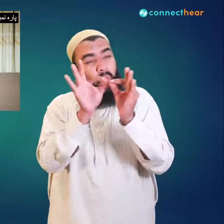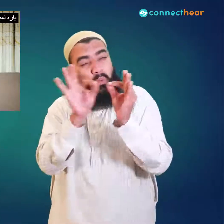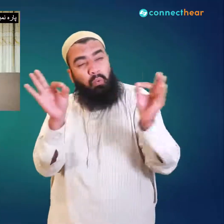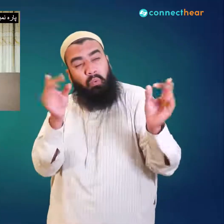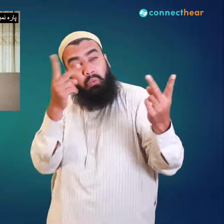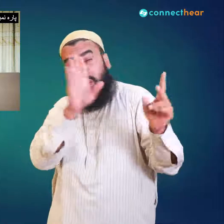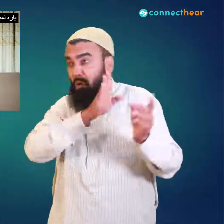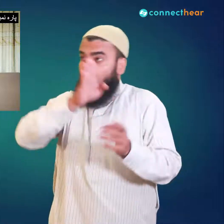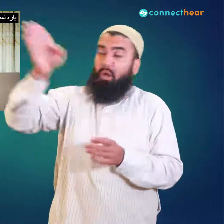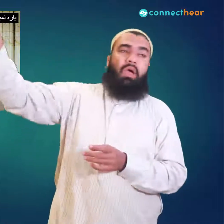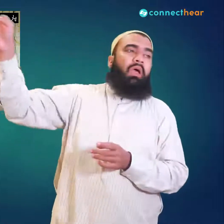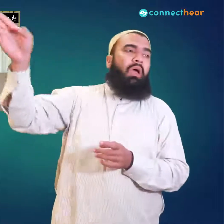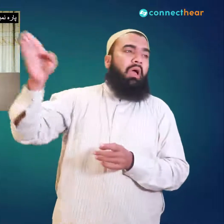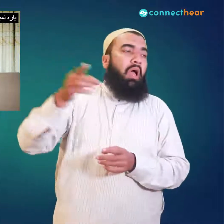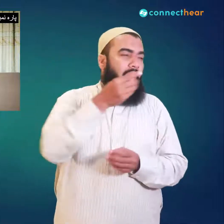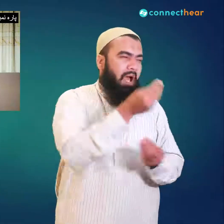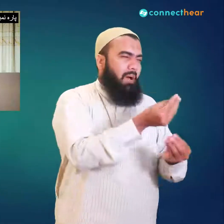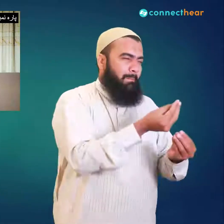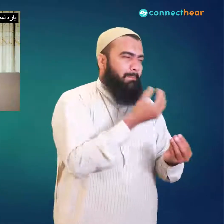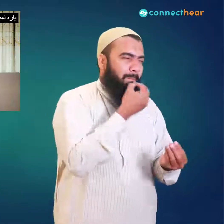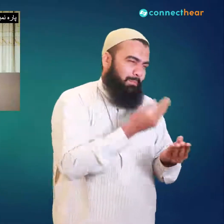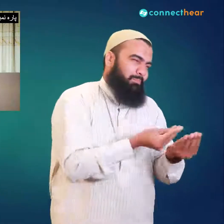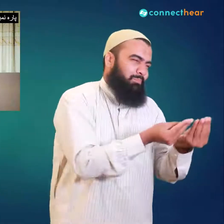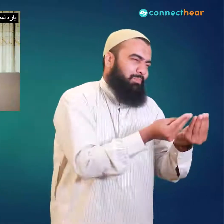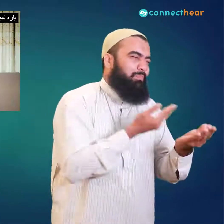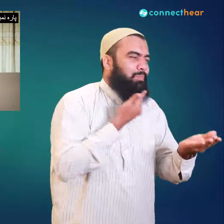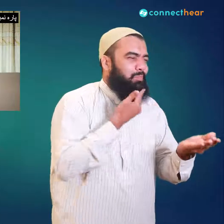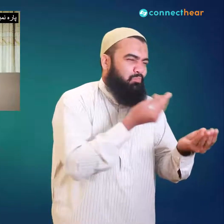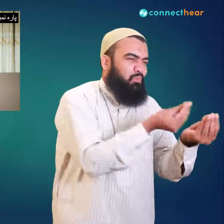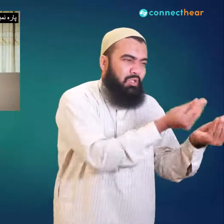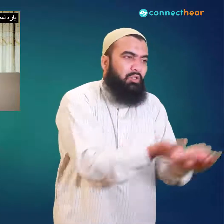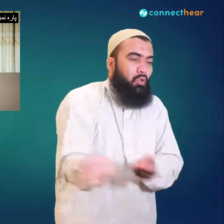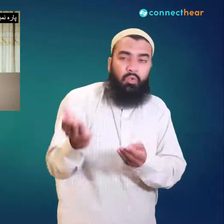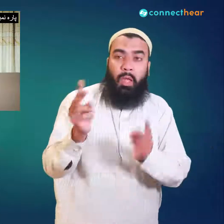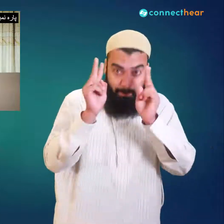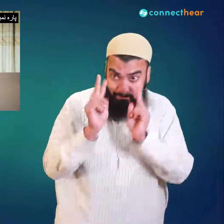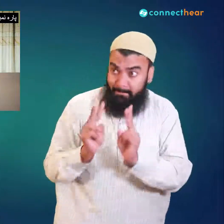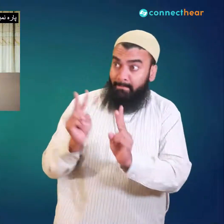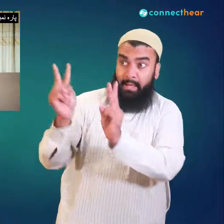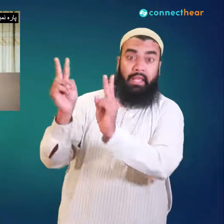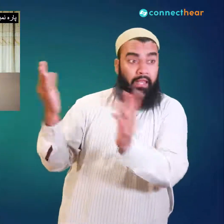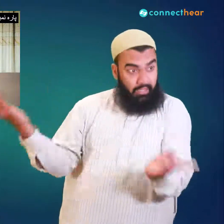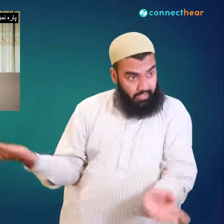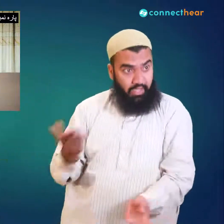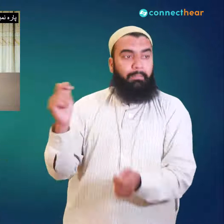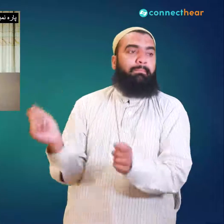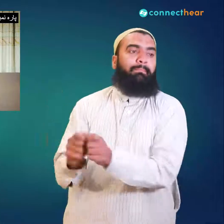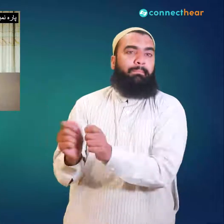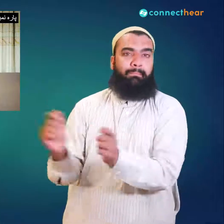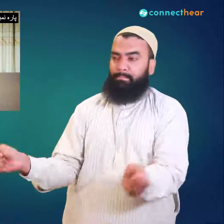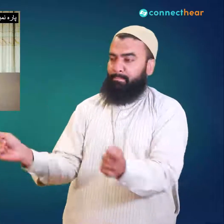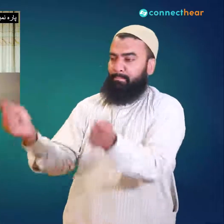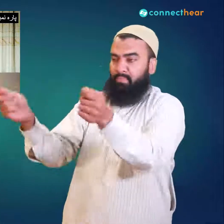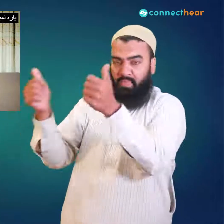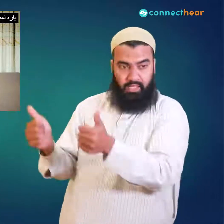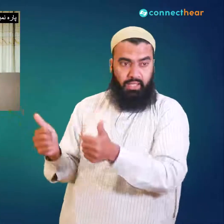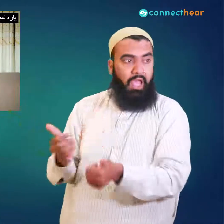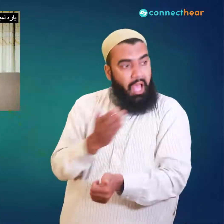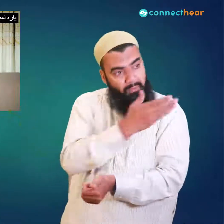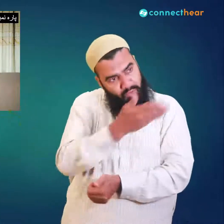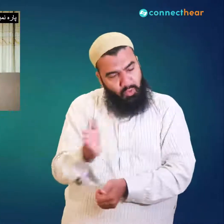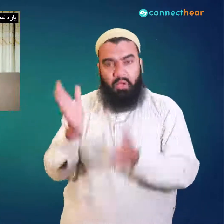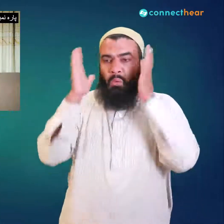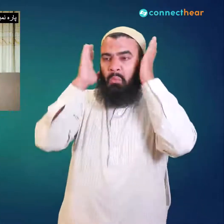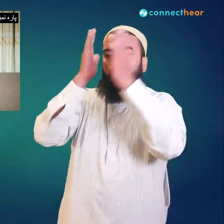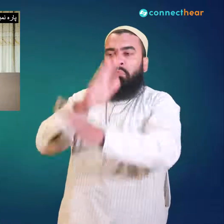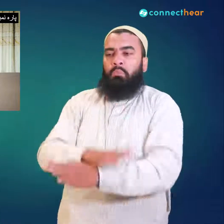مسجد میں آنے سے ان کو فائدہ ہوگا، تو آپ وہاں چل کر نماز پڑھ لیں تاکہ اور مسلمانوں کو بھی معلوم ہو